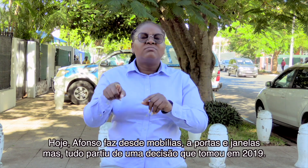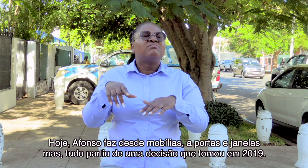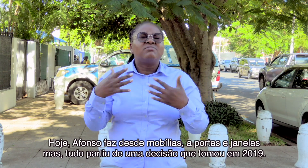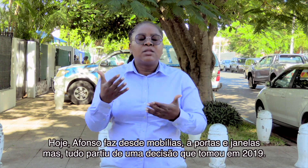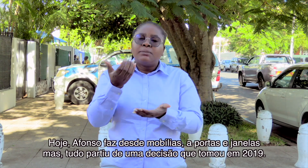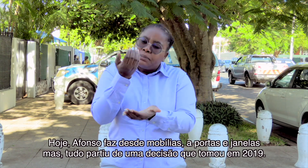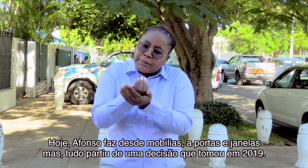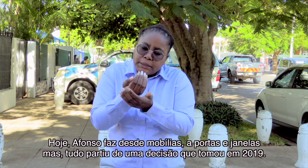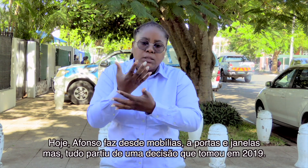em 2019.